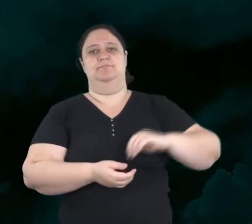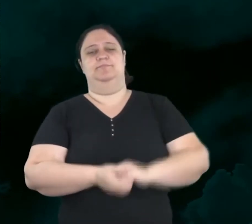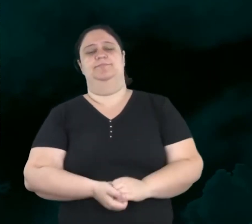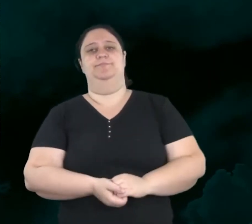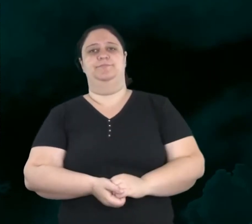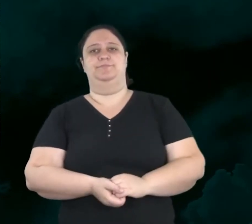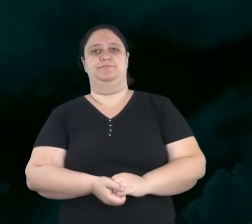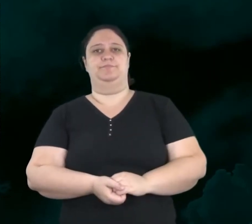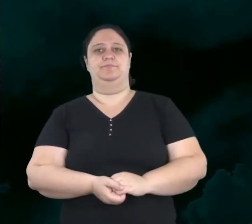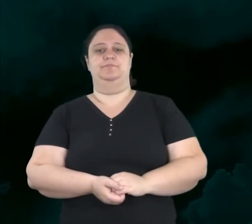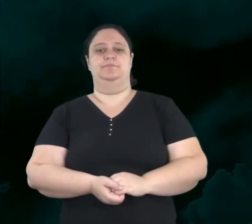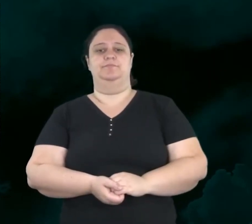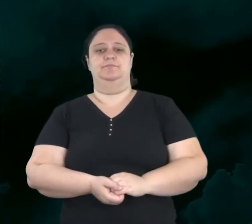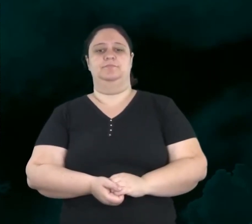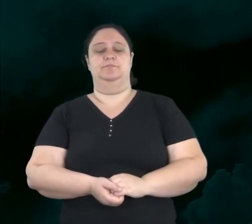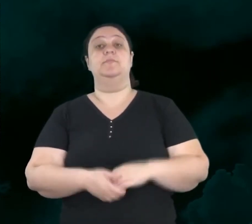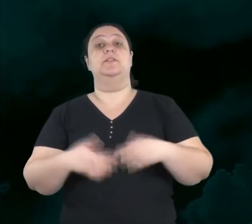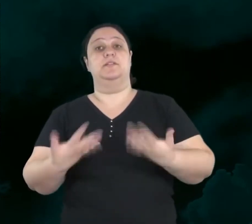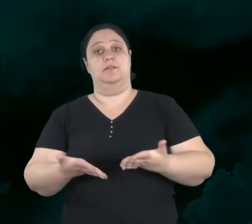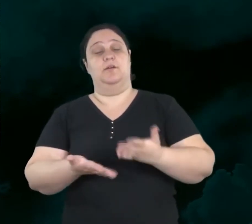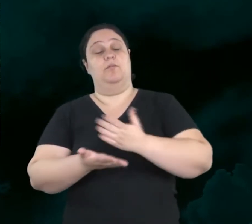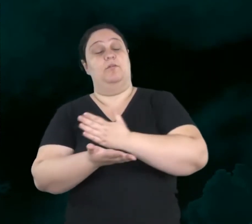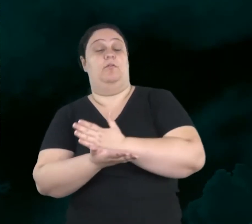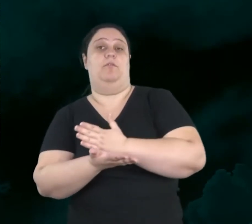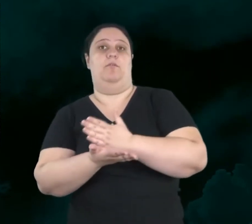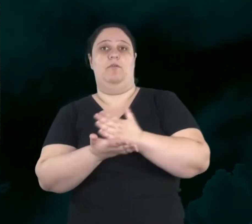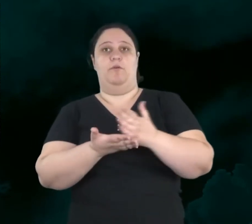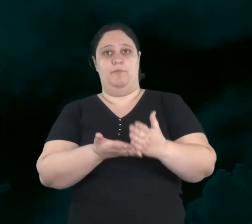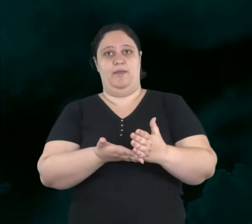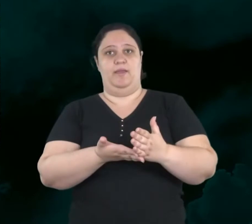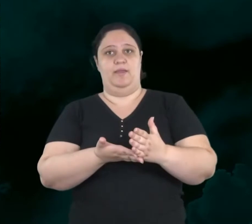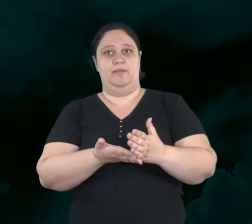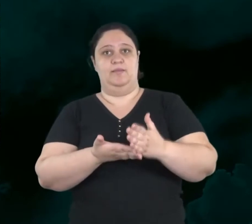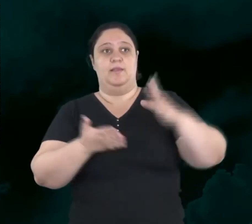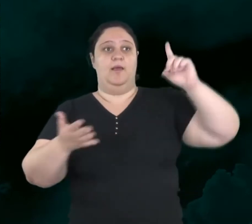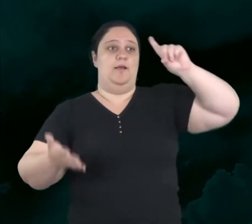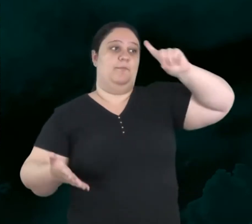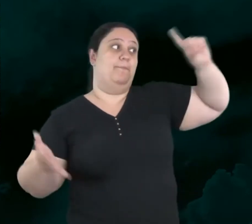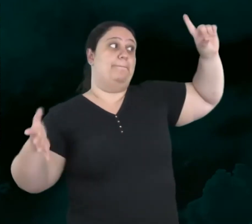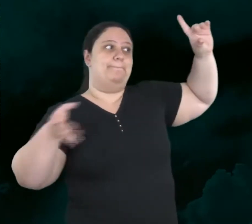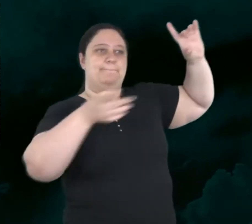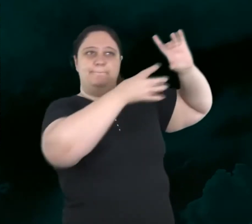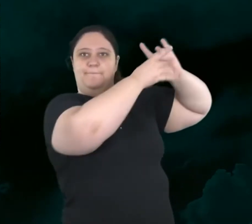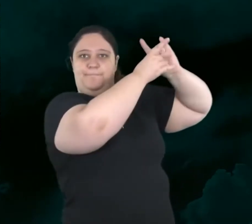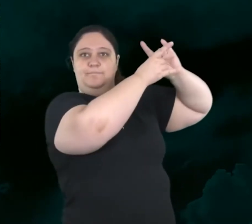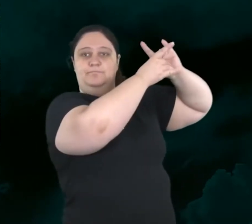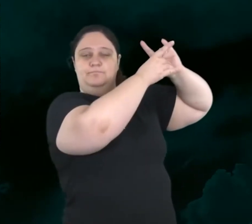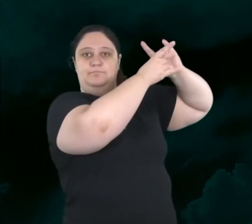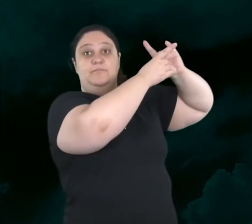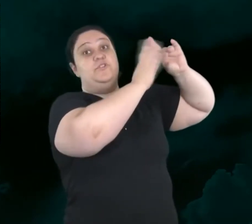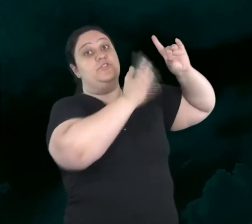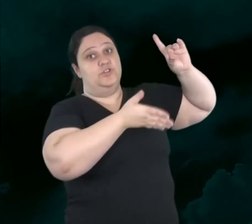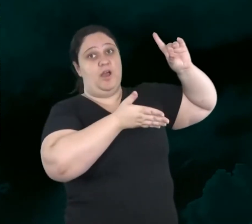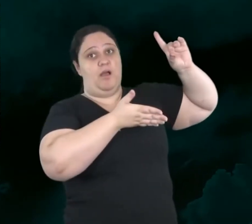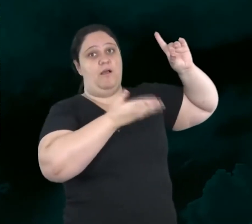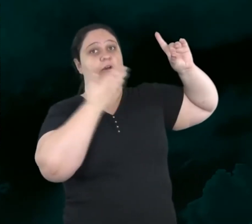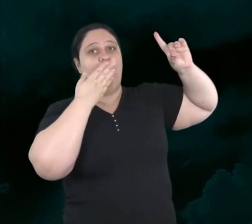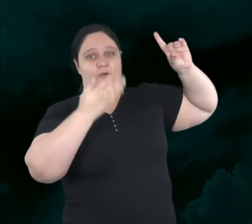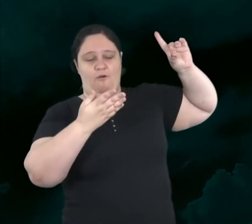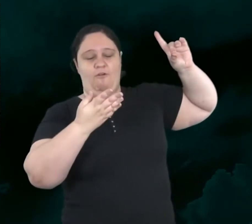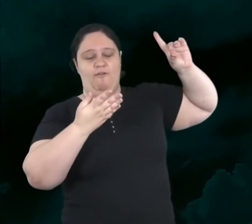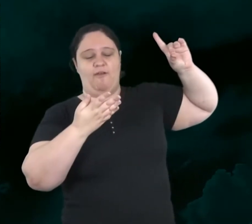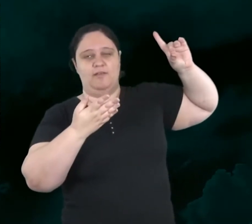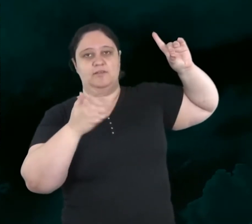Senhor. Daqui para frente, você está religado ao Senhor de novo. Você está religado a